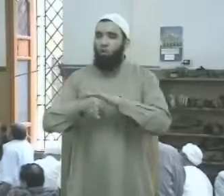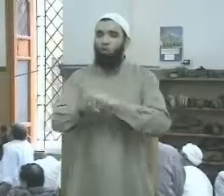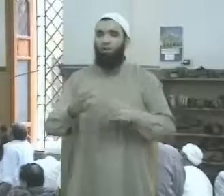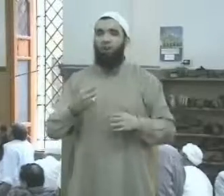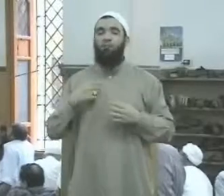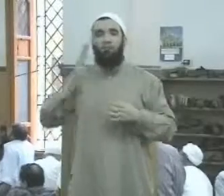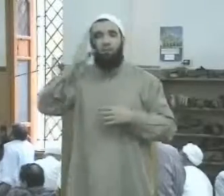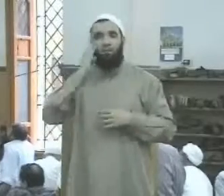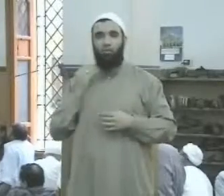لنحفظ بعض المعلومات